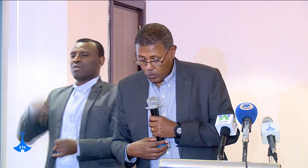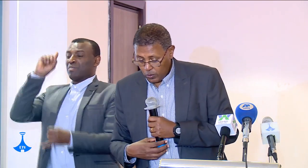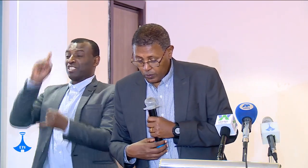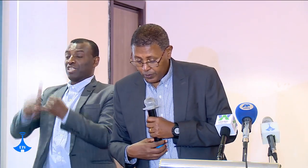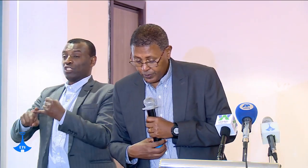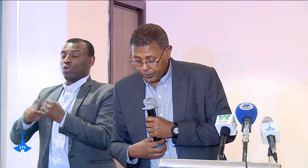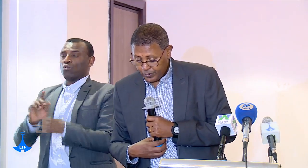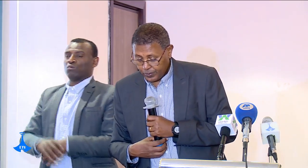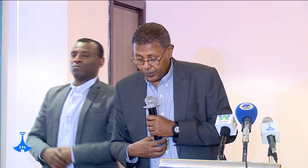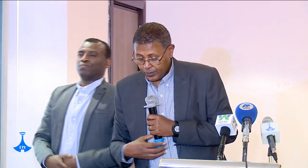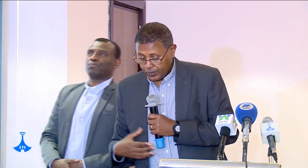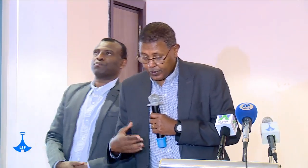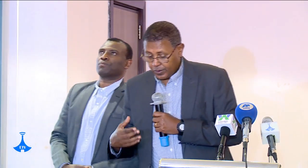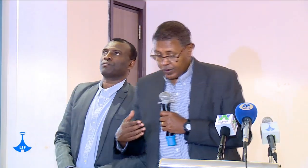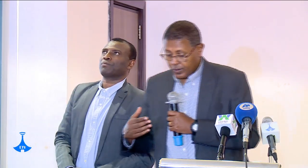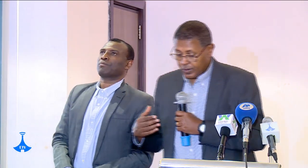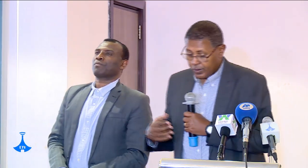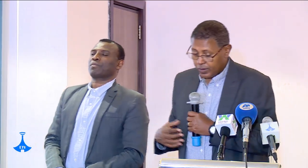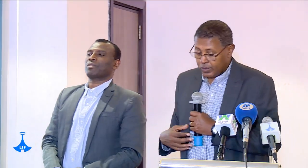መጨረሻው